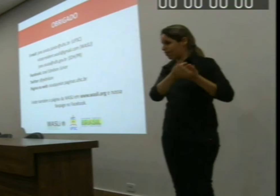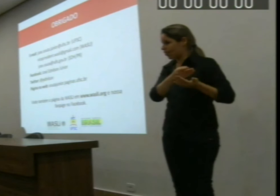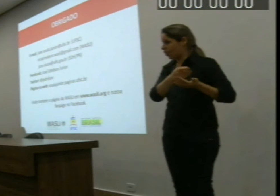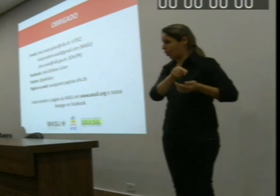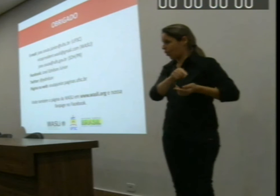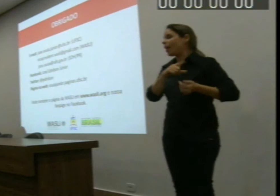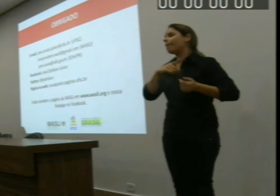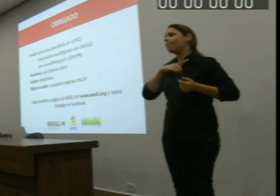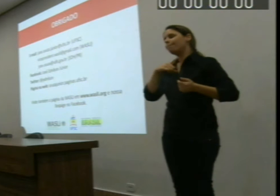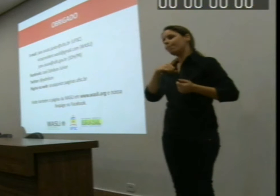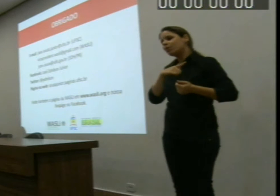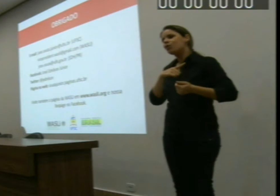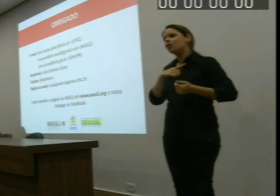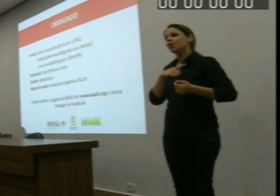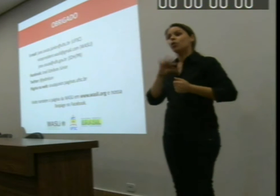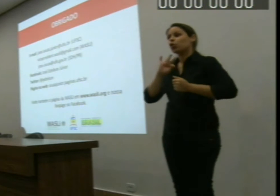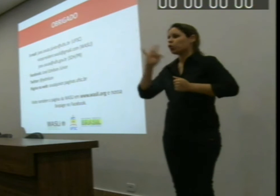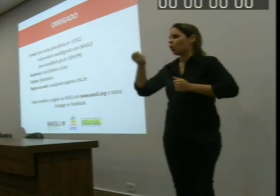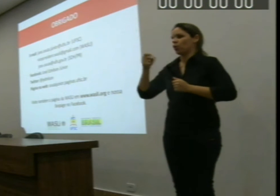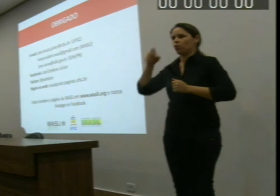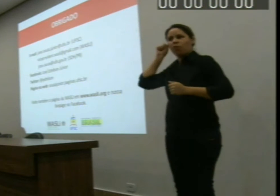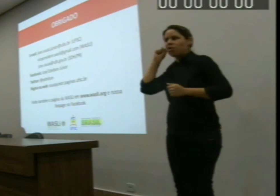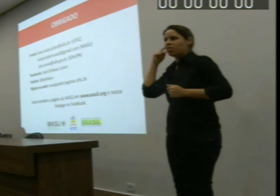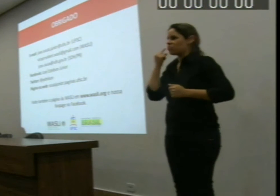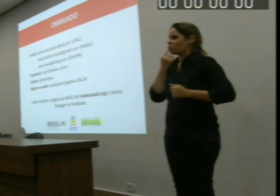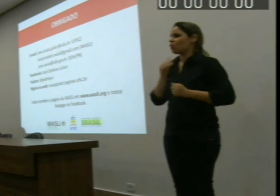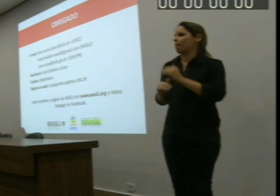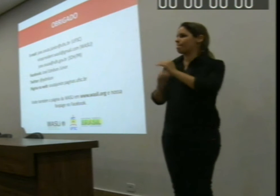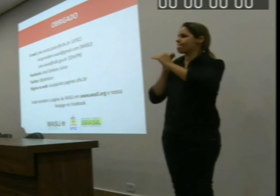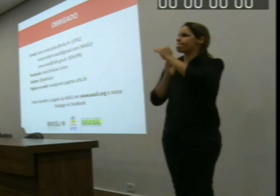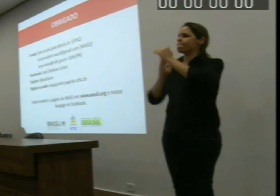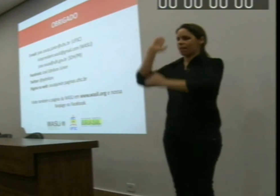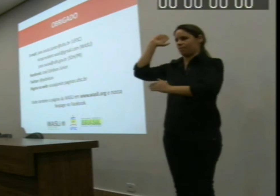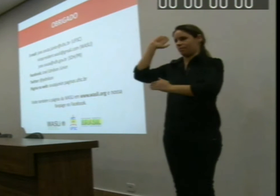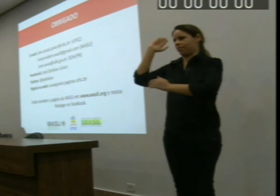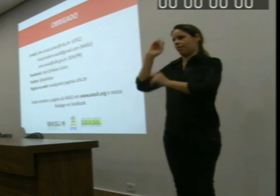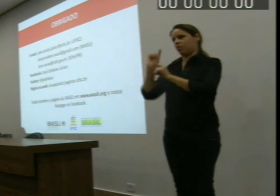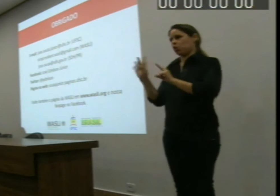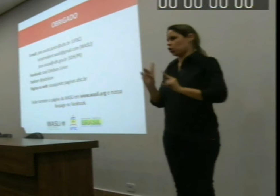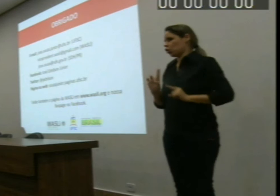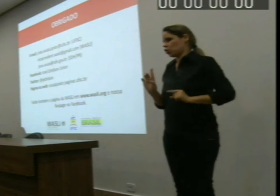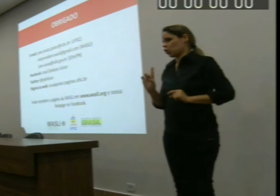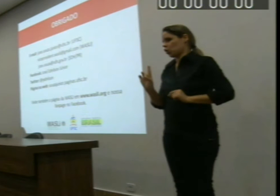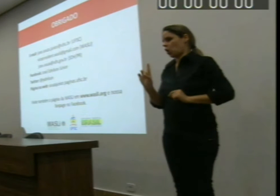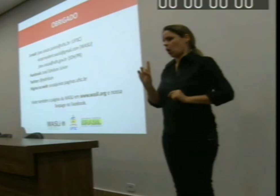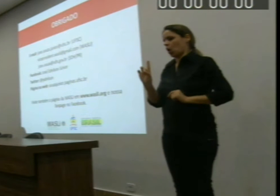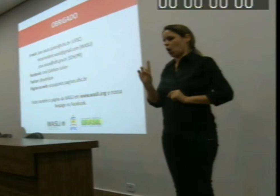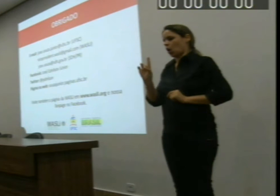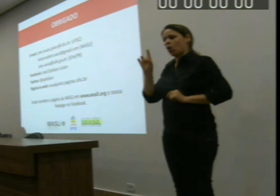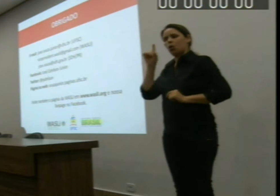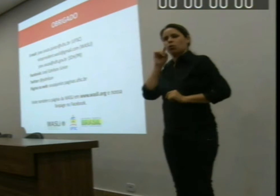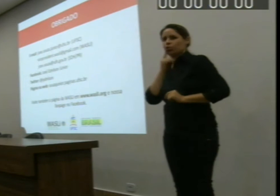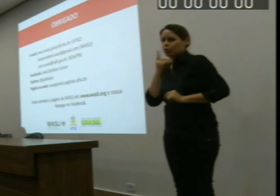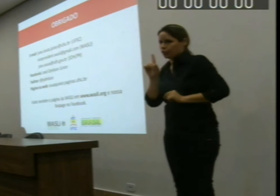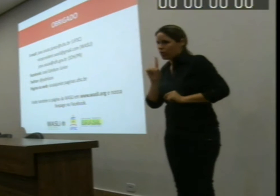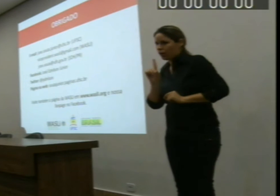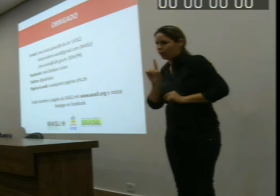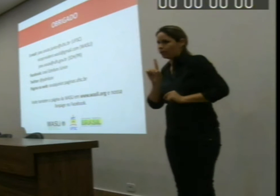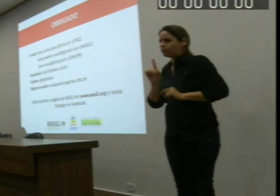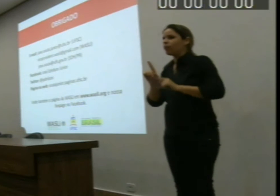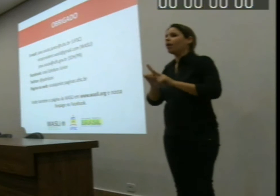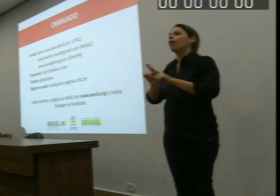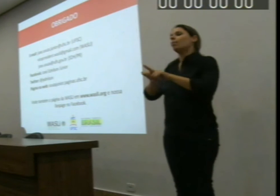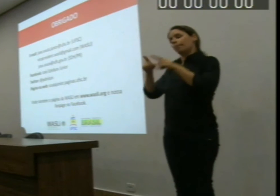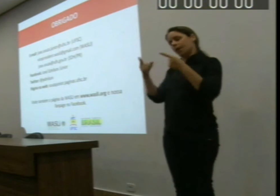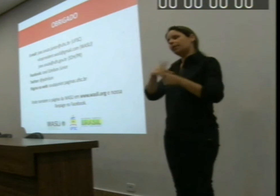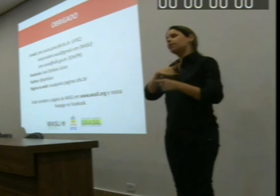mas tem escolas que às vezes não tem sucesso escolar ninguém né a a questão Educacional é muito complicada é muito